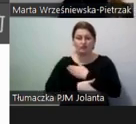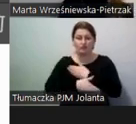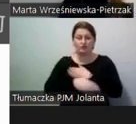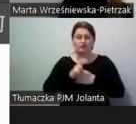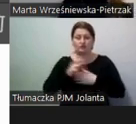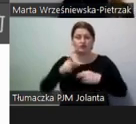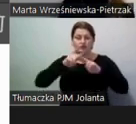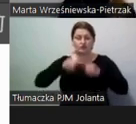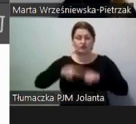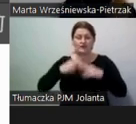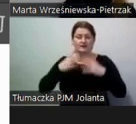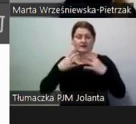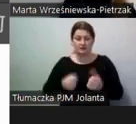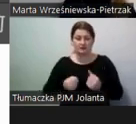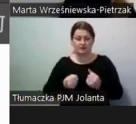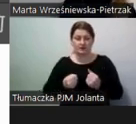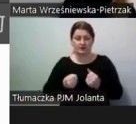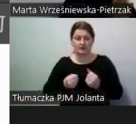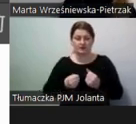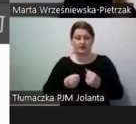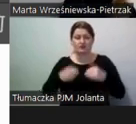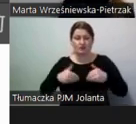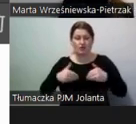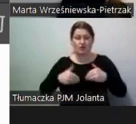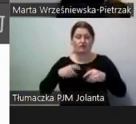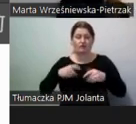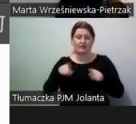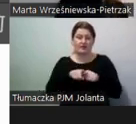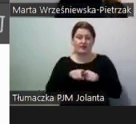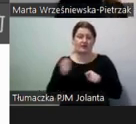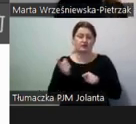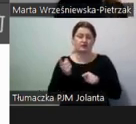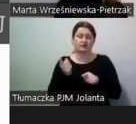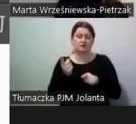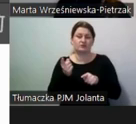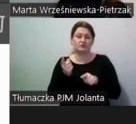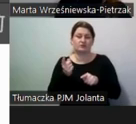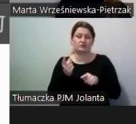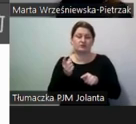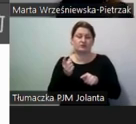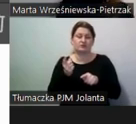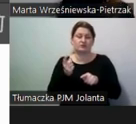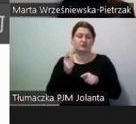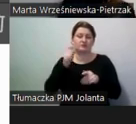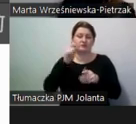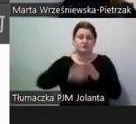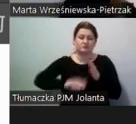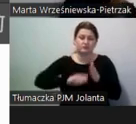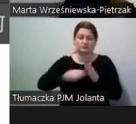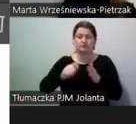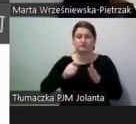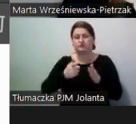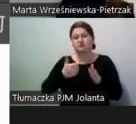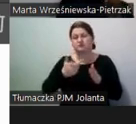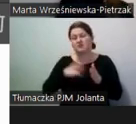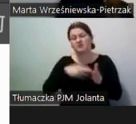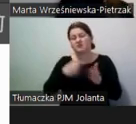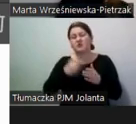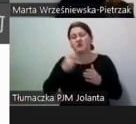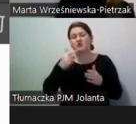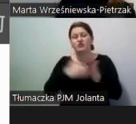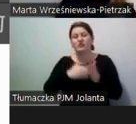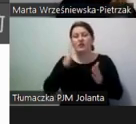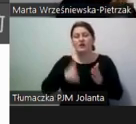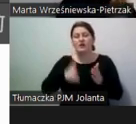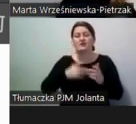został wstrzymany, a może też anulowany, bo Państwo taką sytuację też mogą mieć, gdy na przykład będzie trzeba